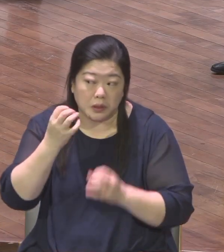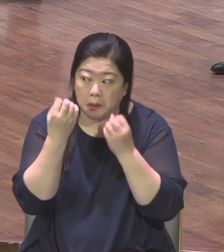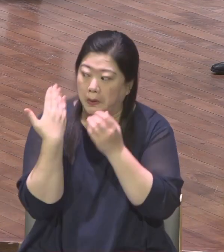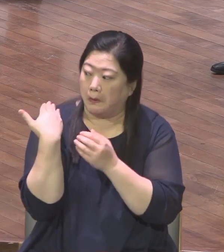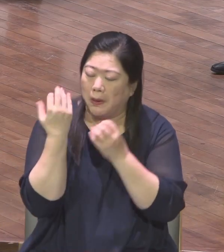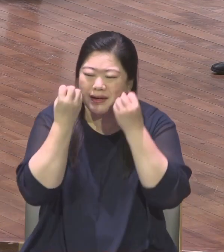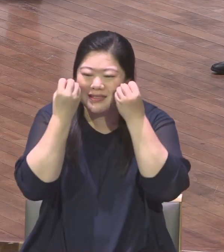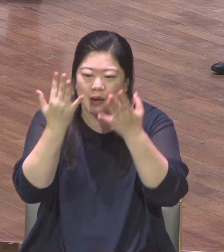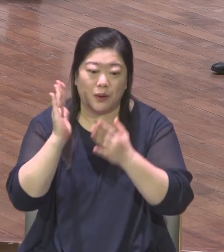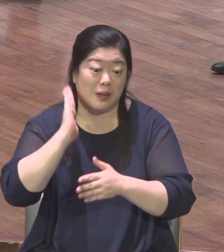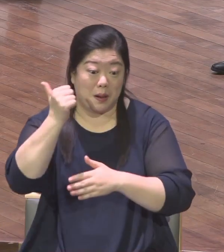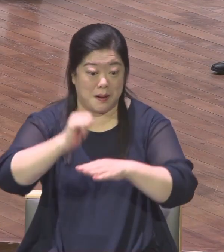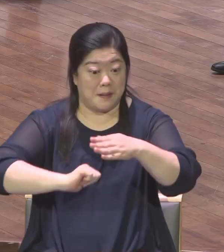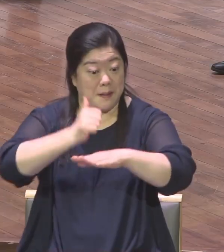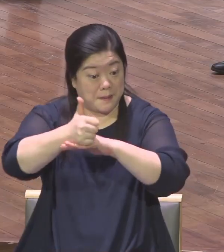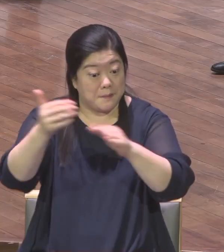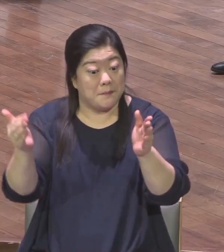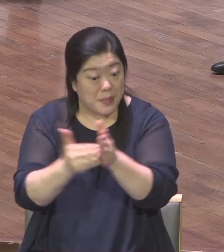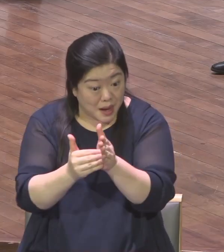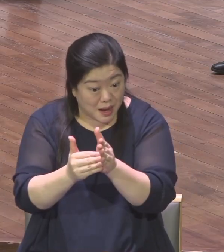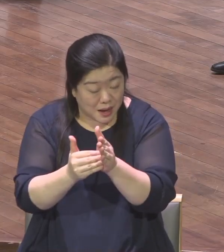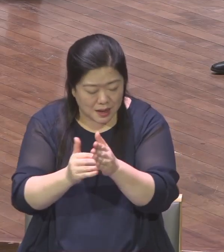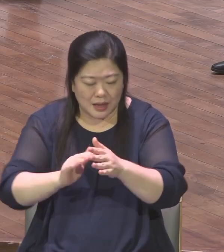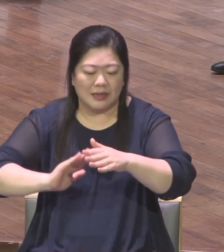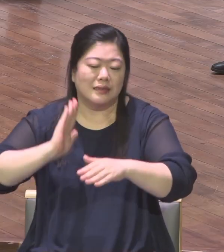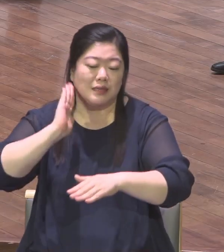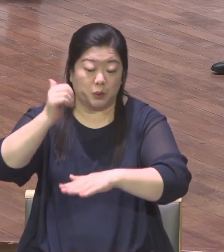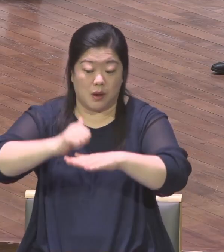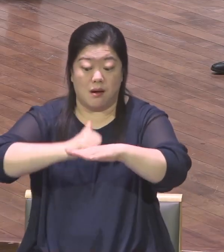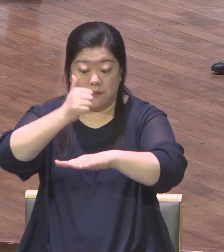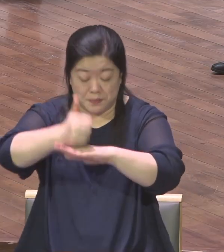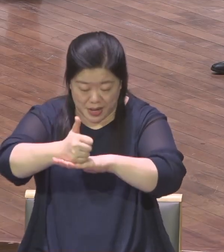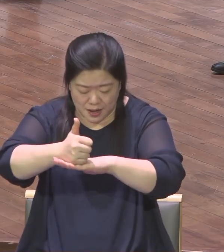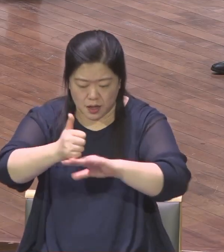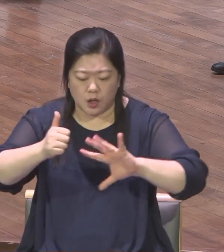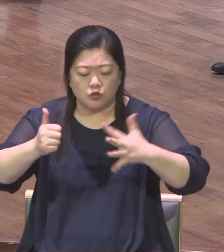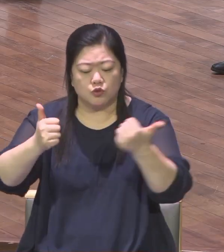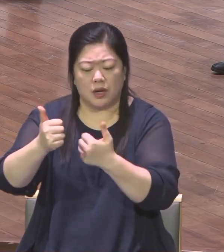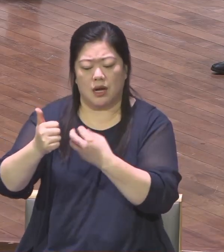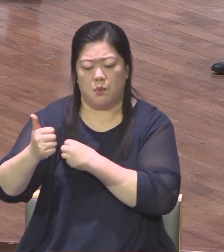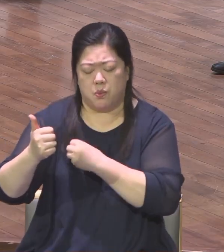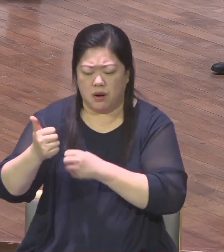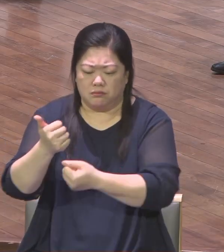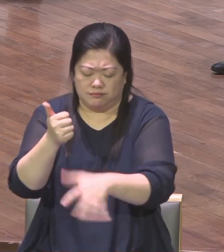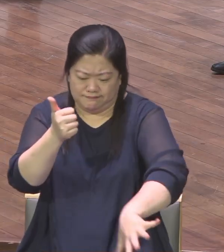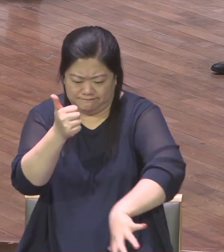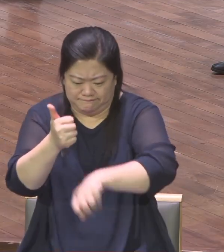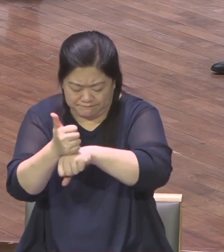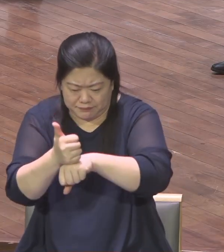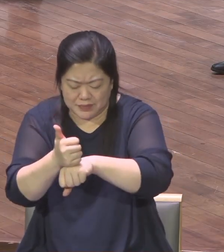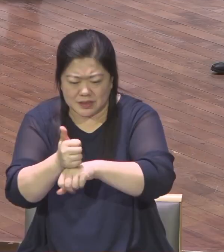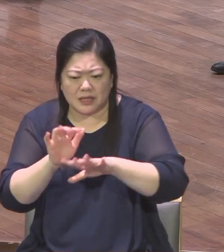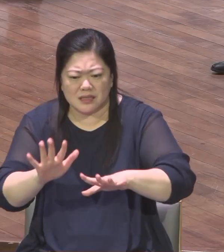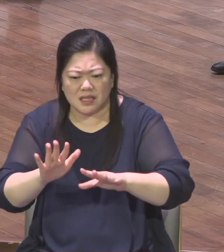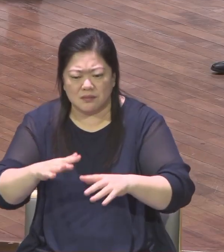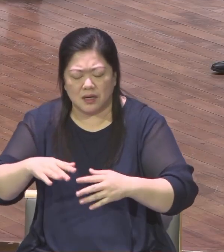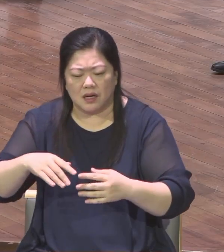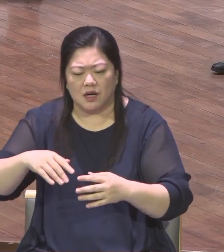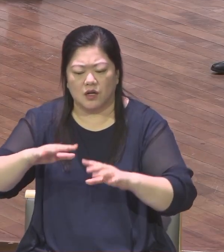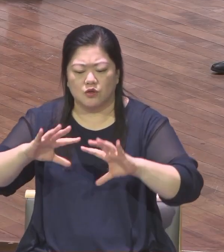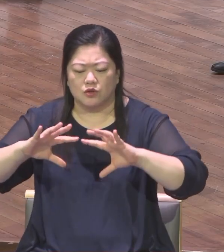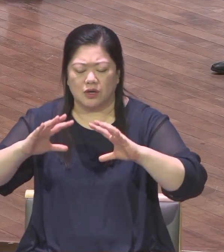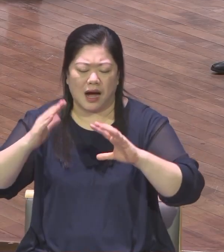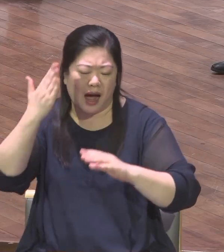어떻든 하나님의 절대주권 속에 대통령이 선출됐습니다. 대통령이 선출됐는데 조속히 안정이 되고